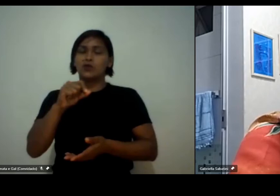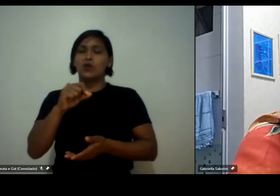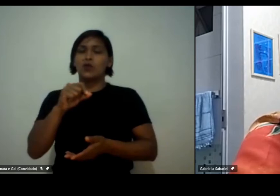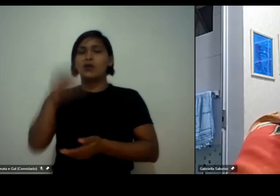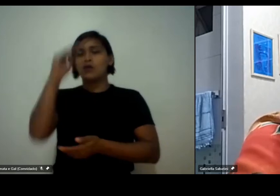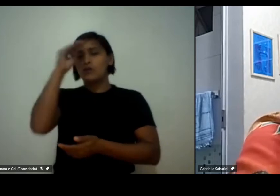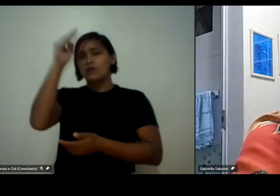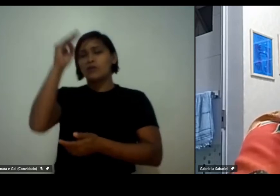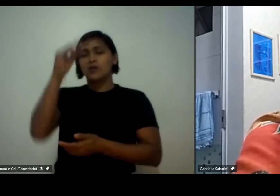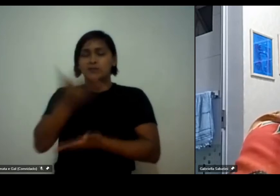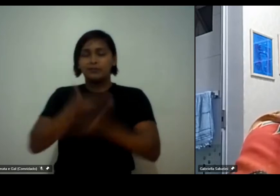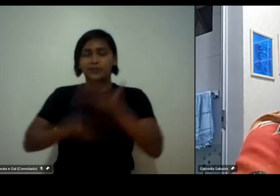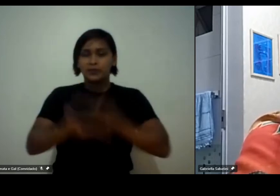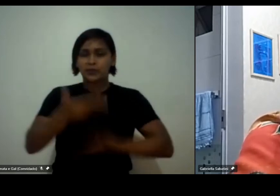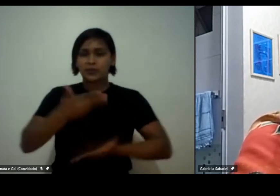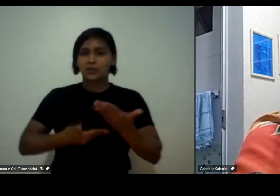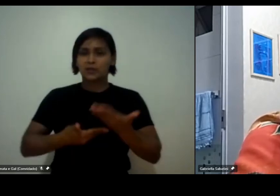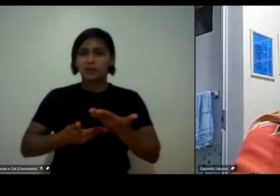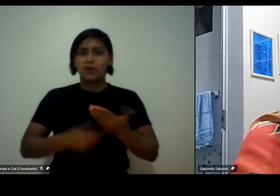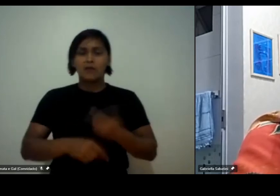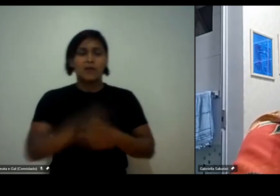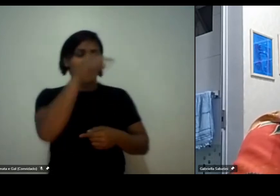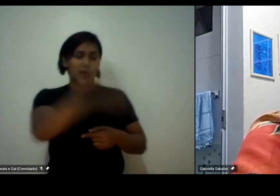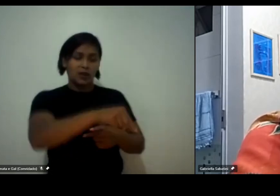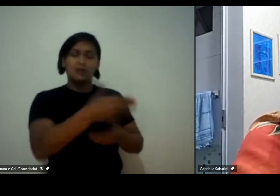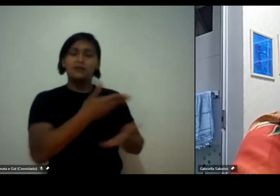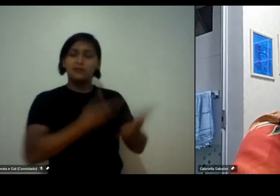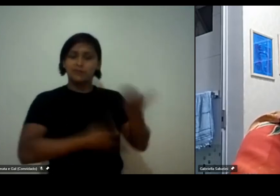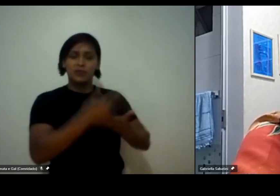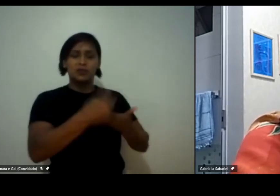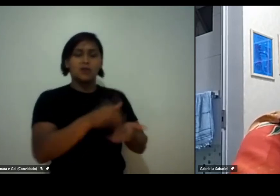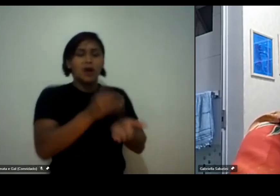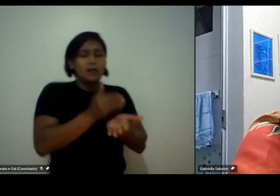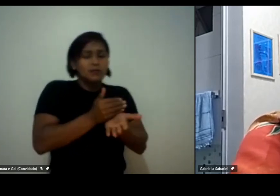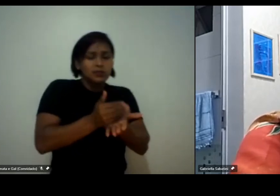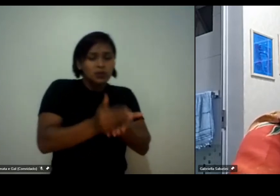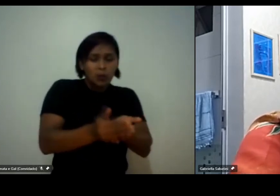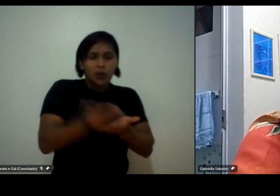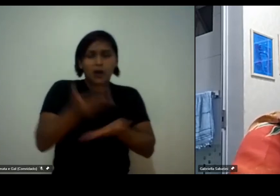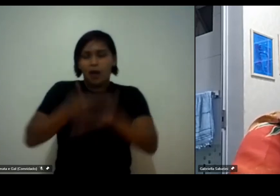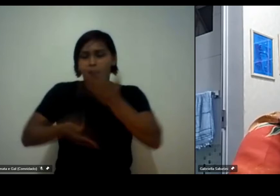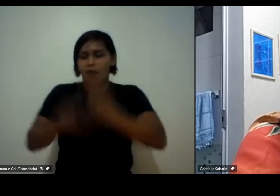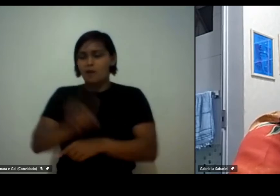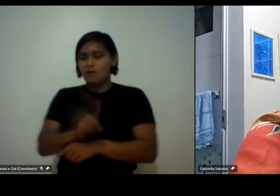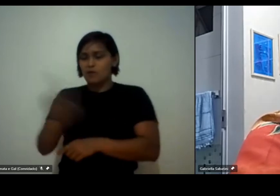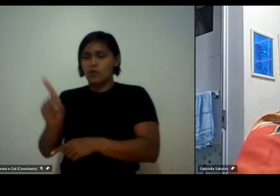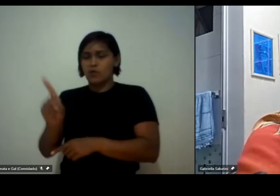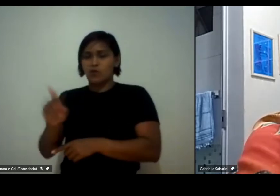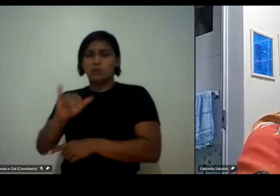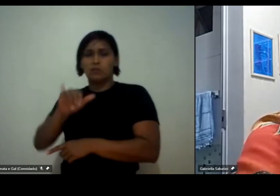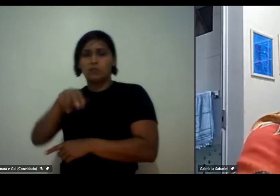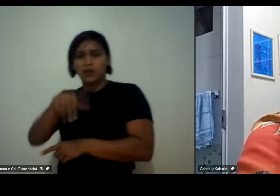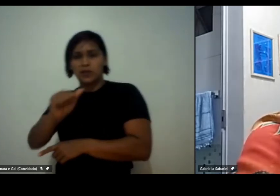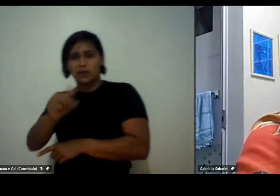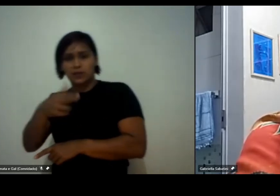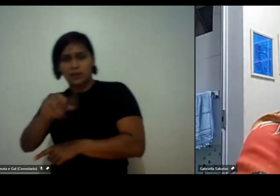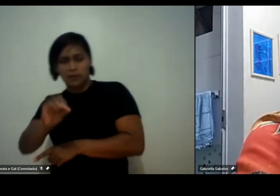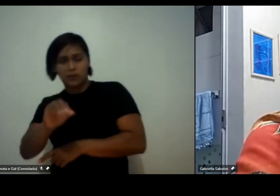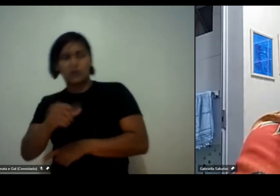o fato de que este faz parte do processo que rompe com o paradigma binário, sendo